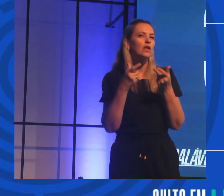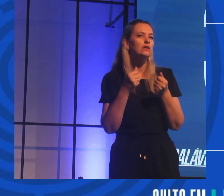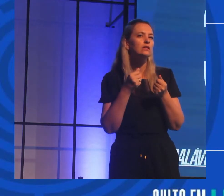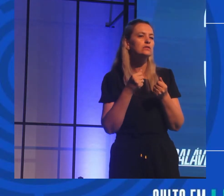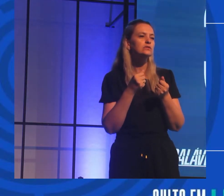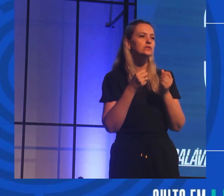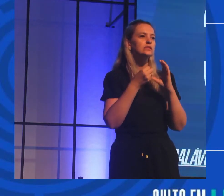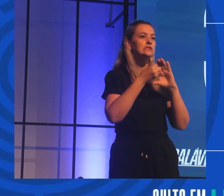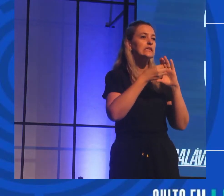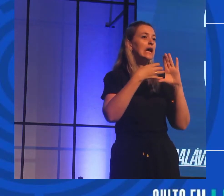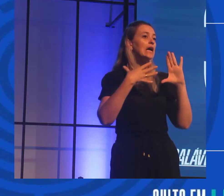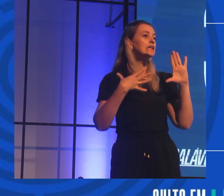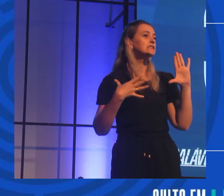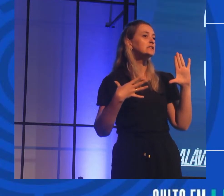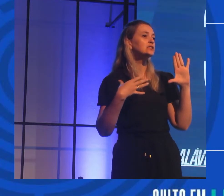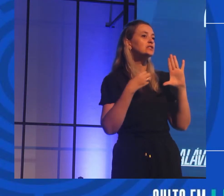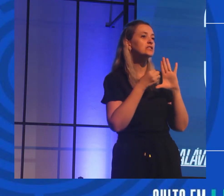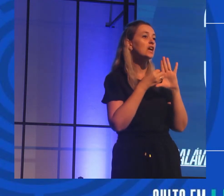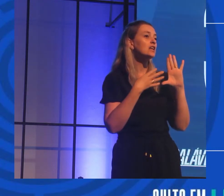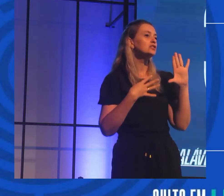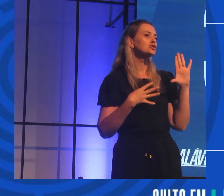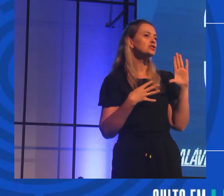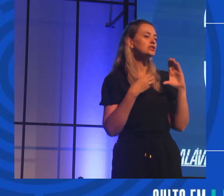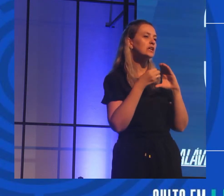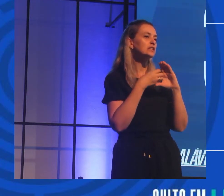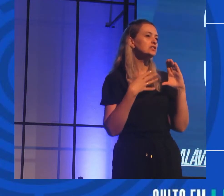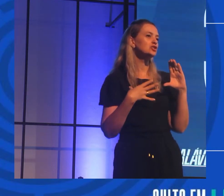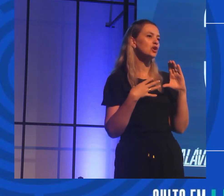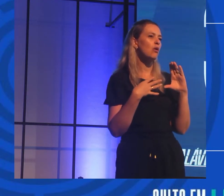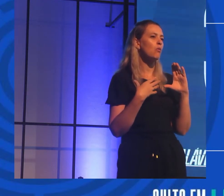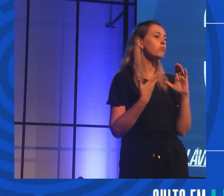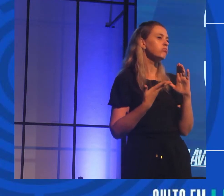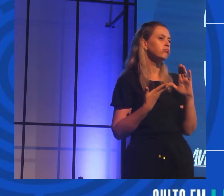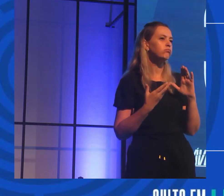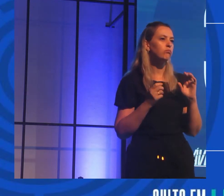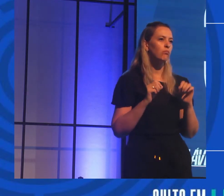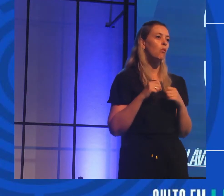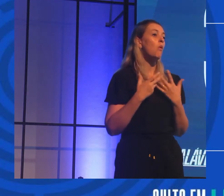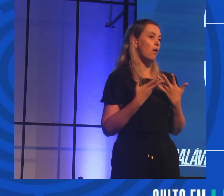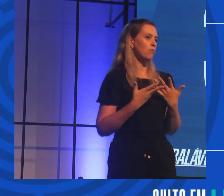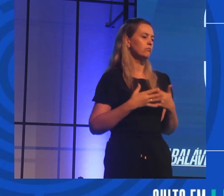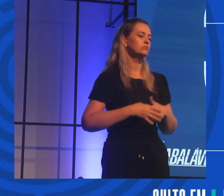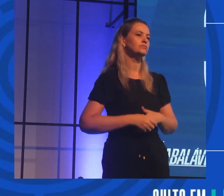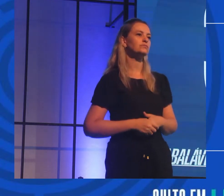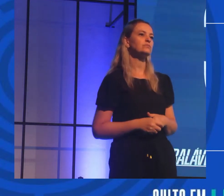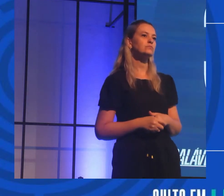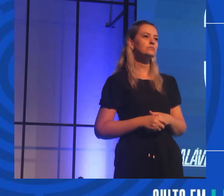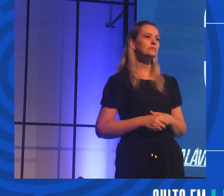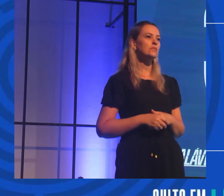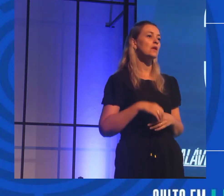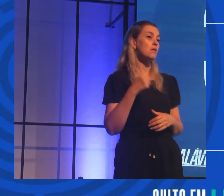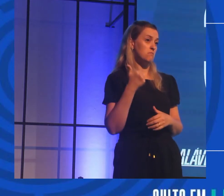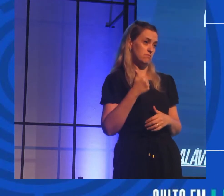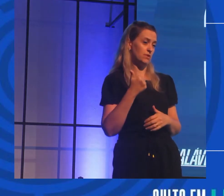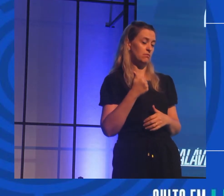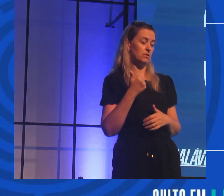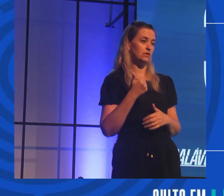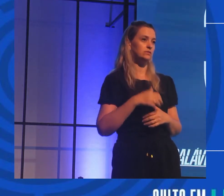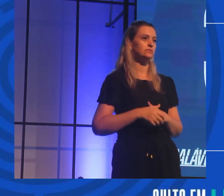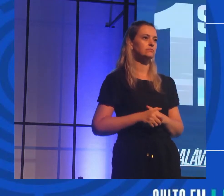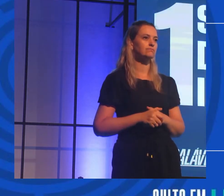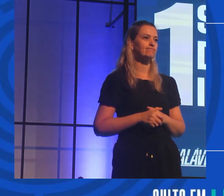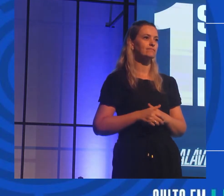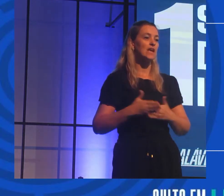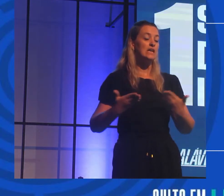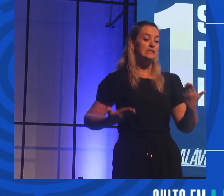que ele tinha e que precisamos ter para trazer um impacto verdadeiro nesse mundo de trevas. Primeira realidade: servimos